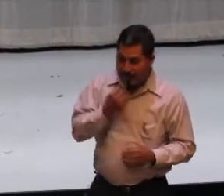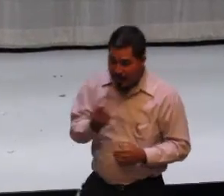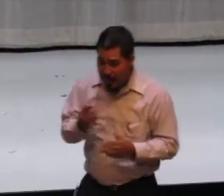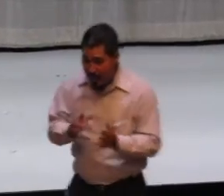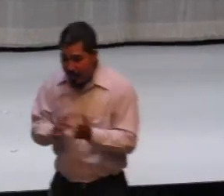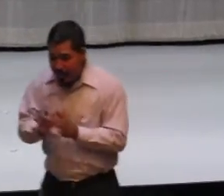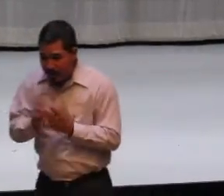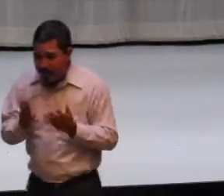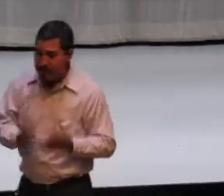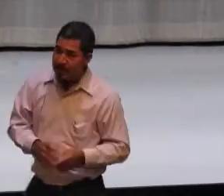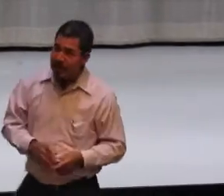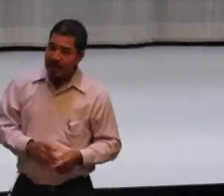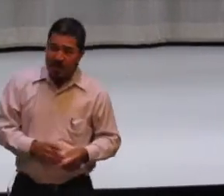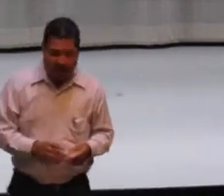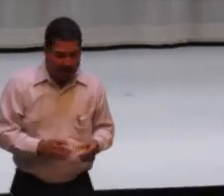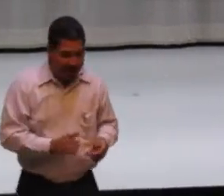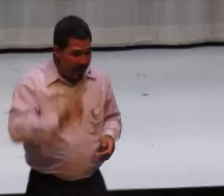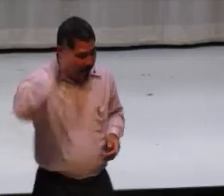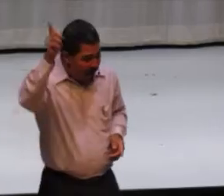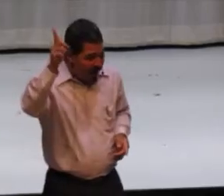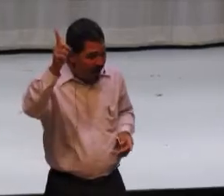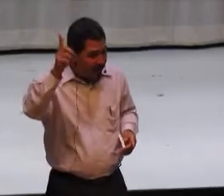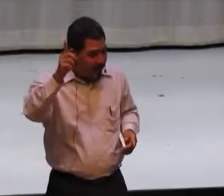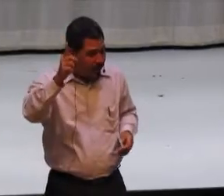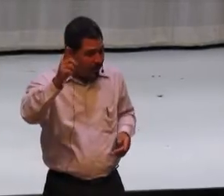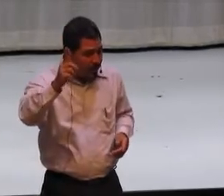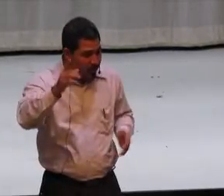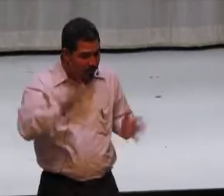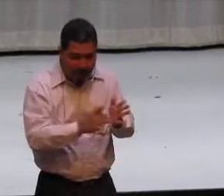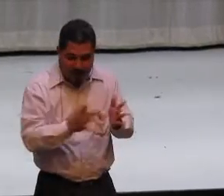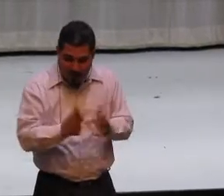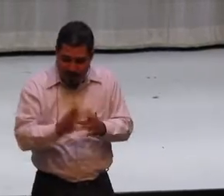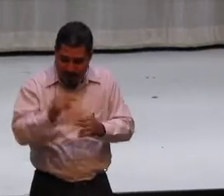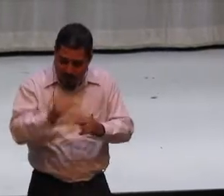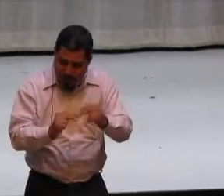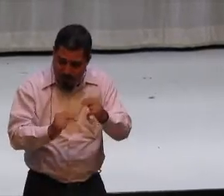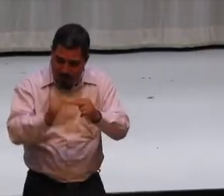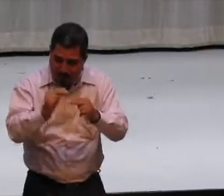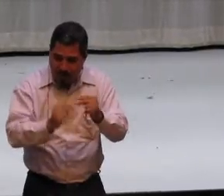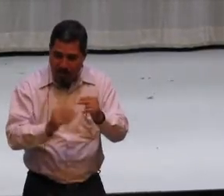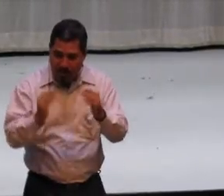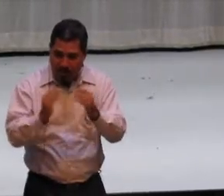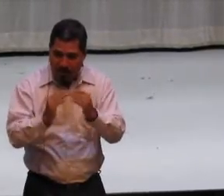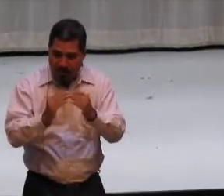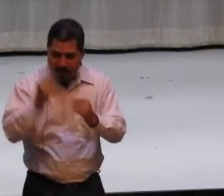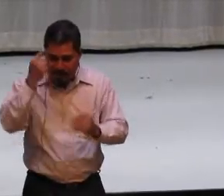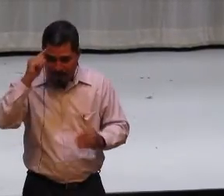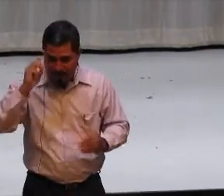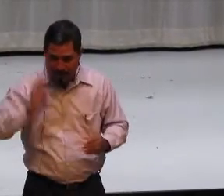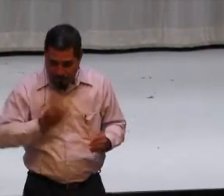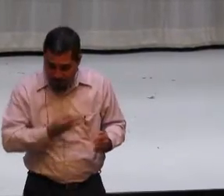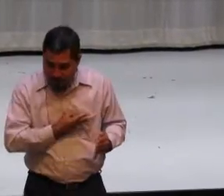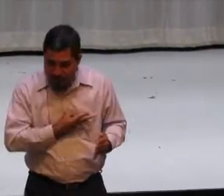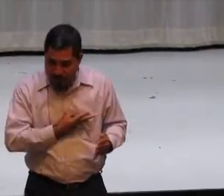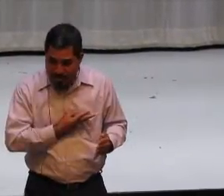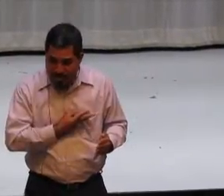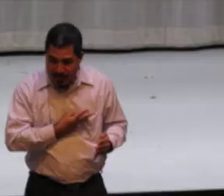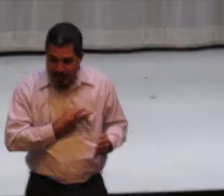Dice la palabra de Dios que allá donde Jesús está construyendo una casa para nosotros,